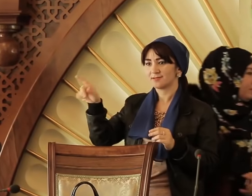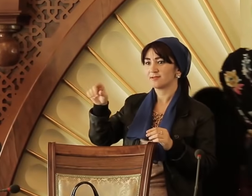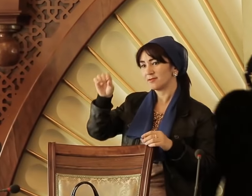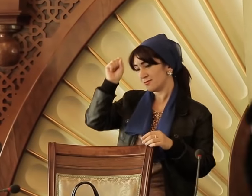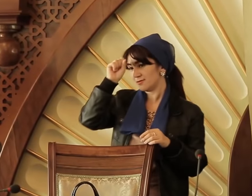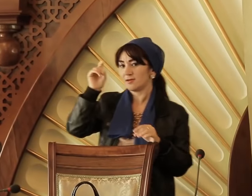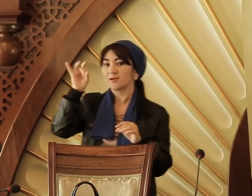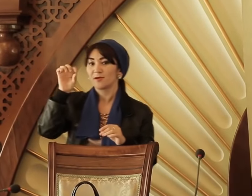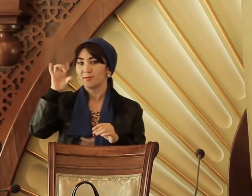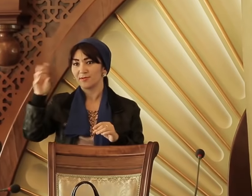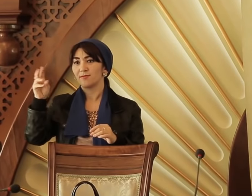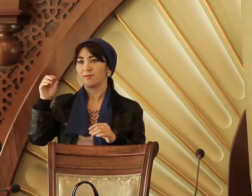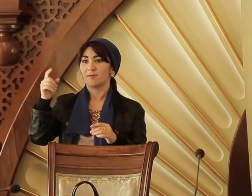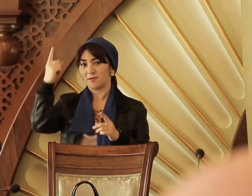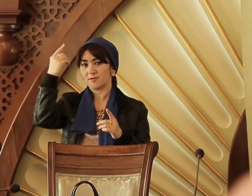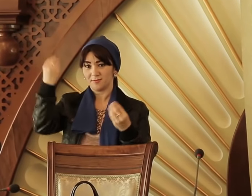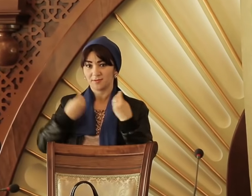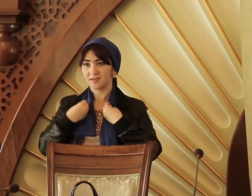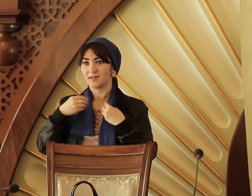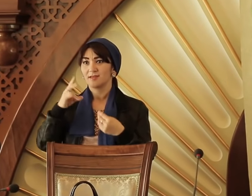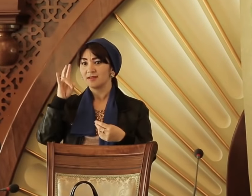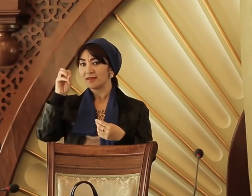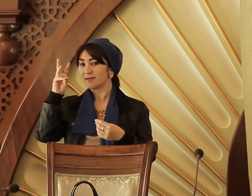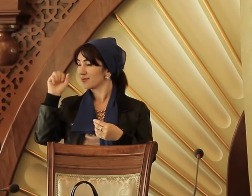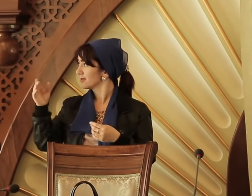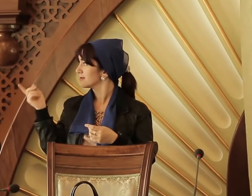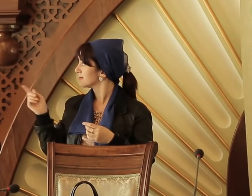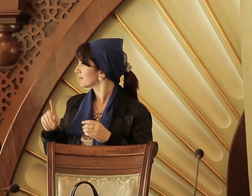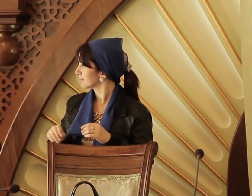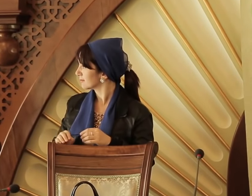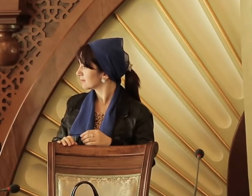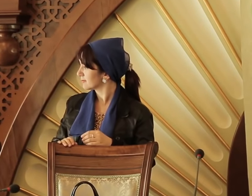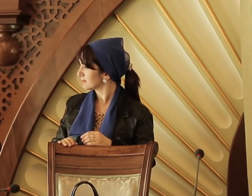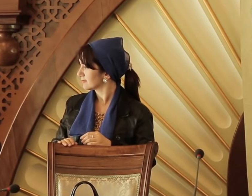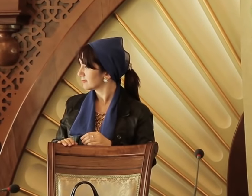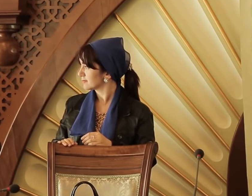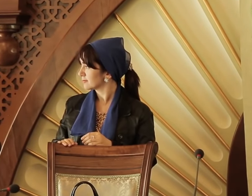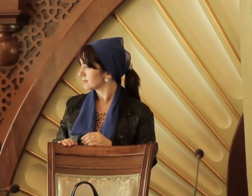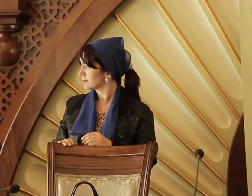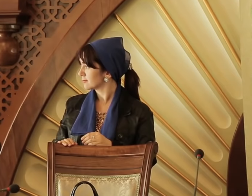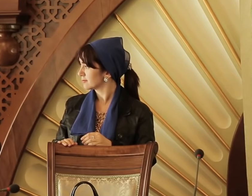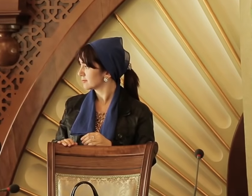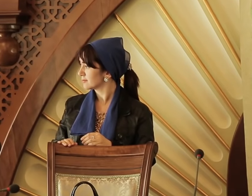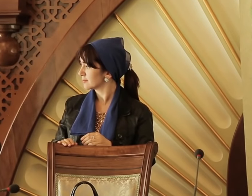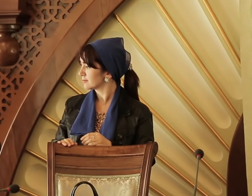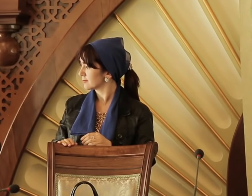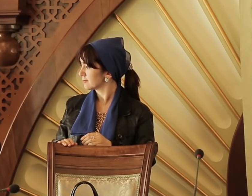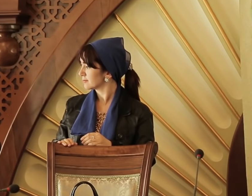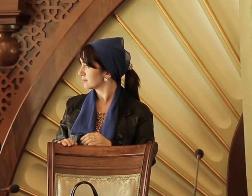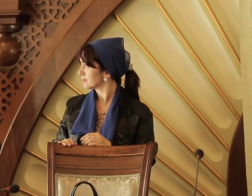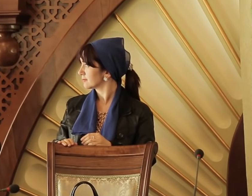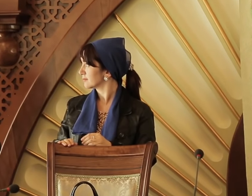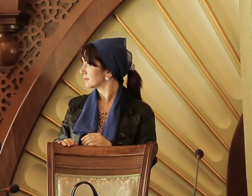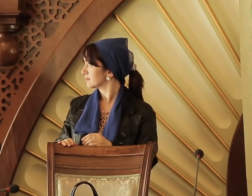Robbim Alloh bergan ne'mat. Alloh mana. Robbi Alloh degan so'zni biz piyola deymiz-da,